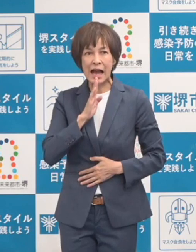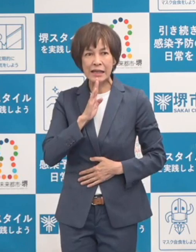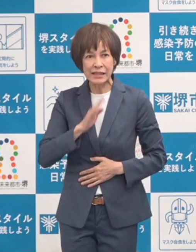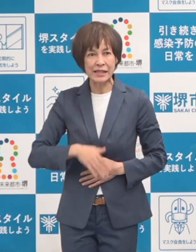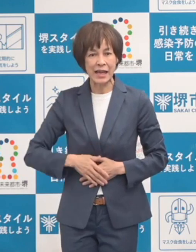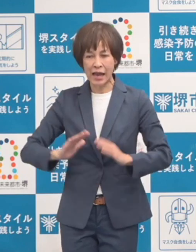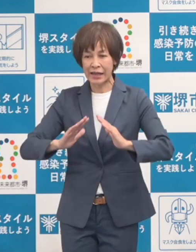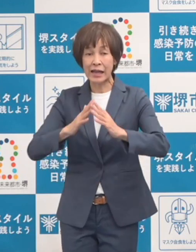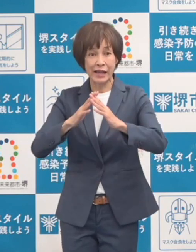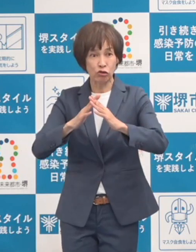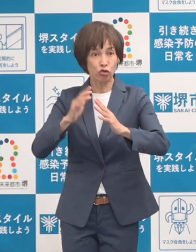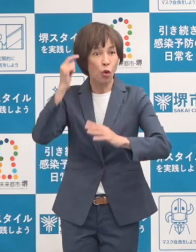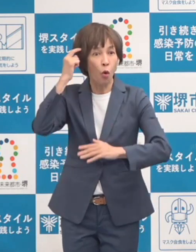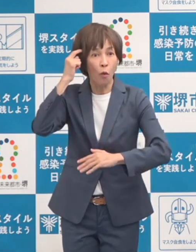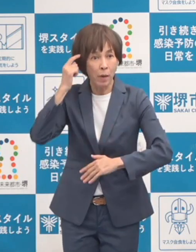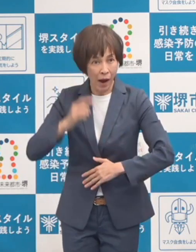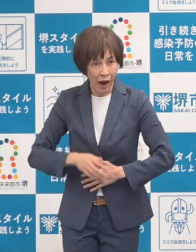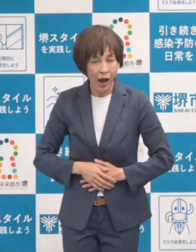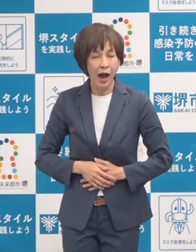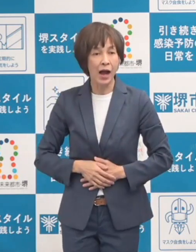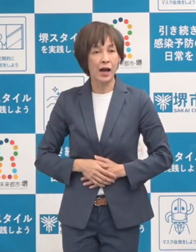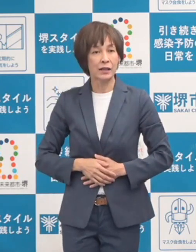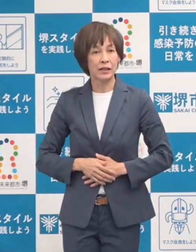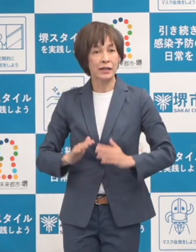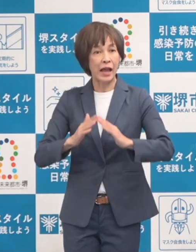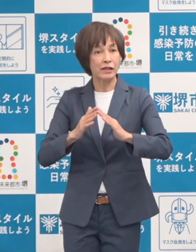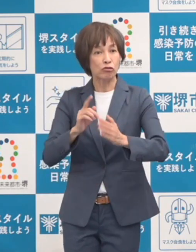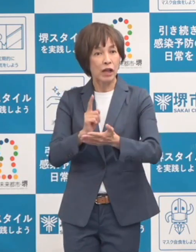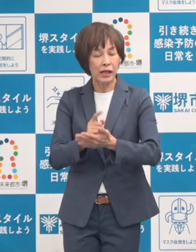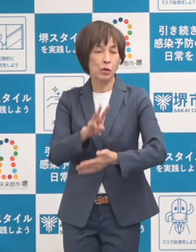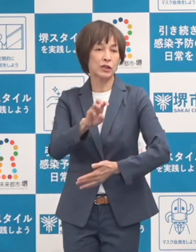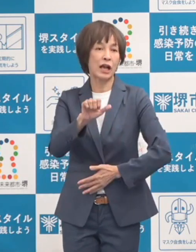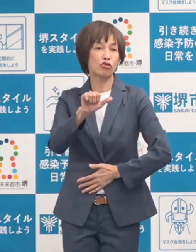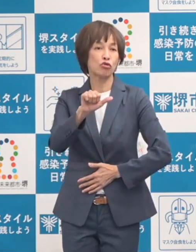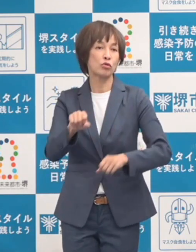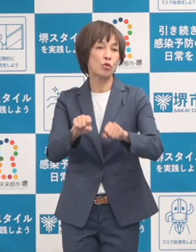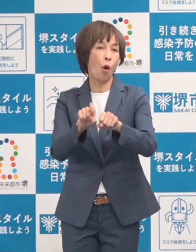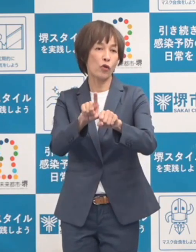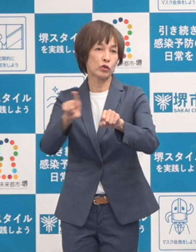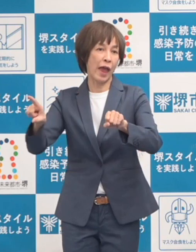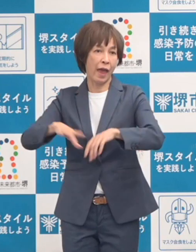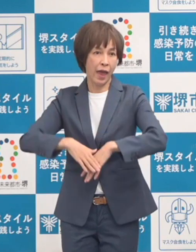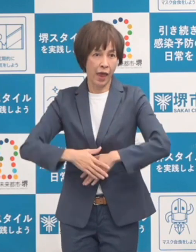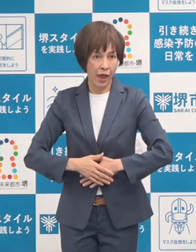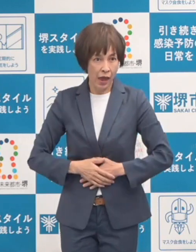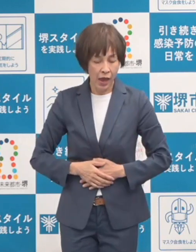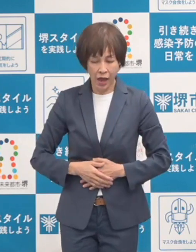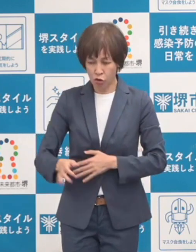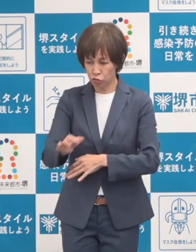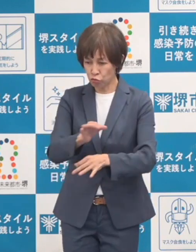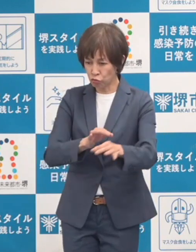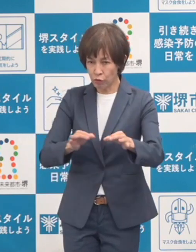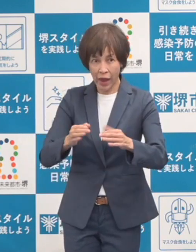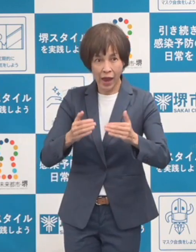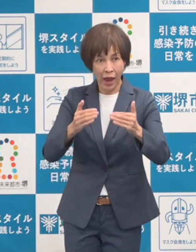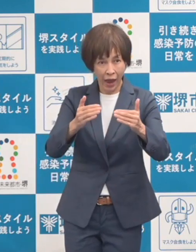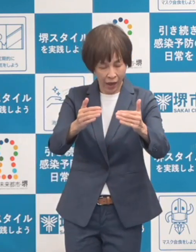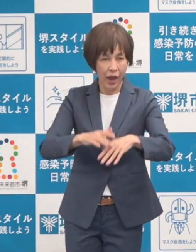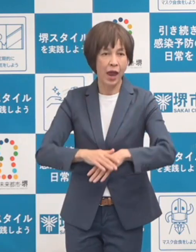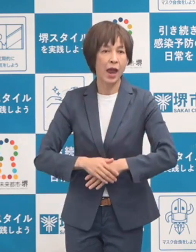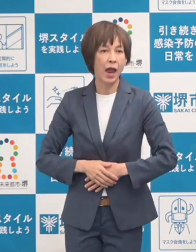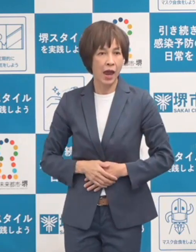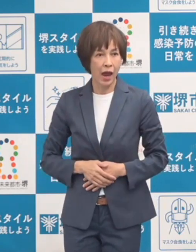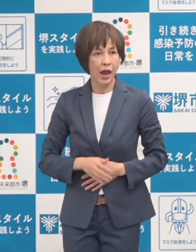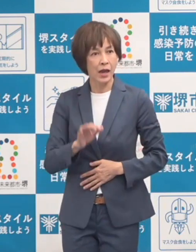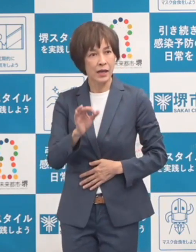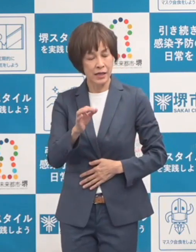設しようと思えば、その施設の建設だけでも35億円、そして実際の運営ですね、ラーニングコストにもとし